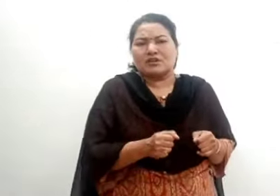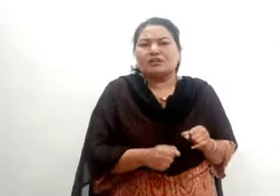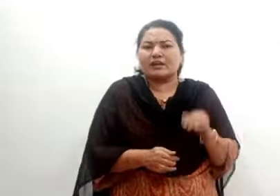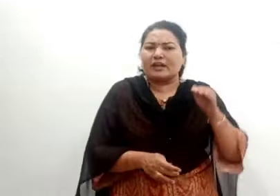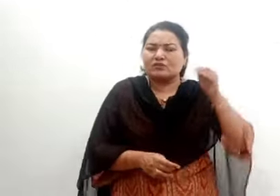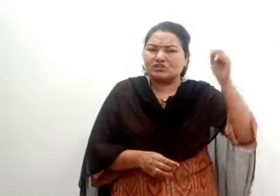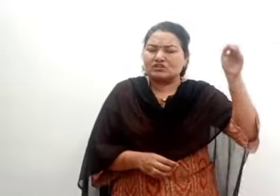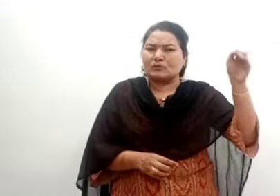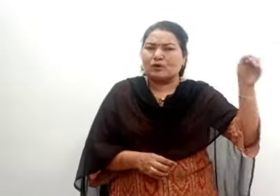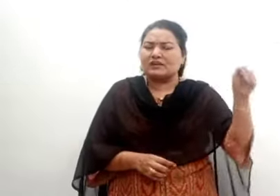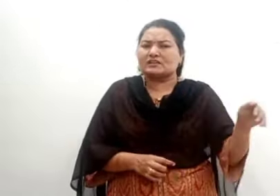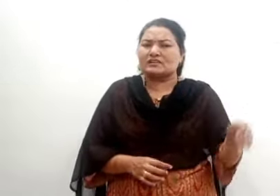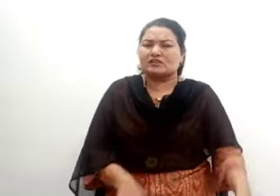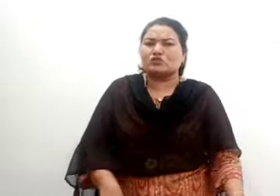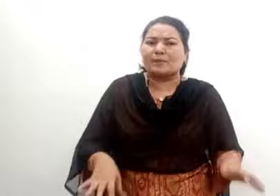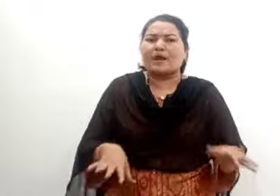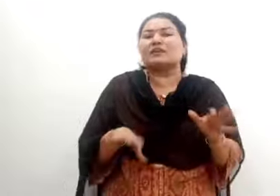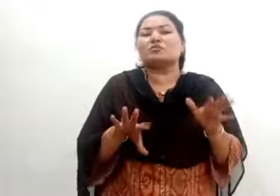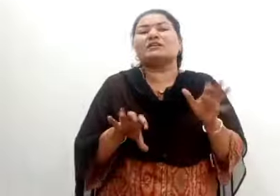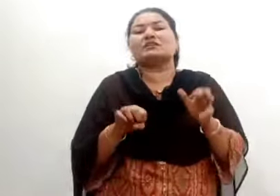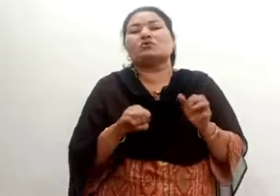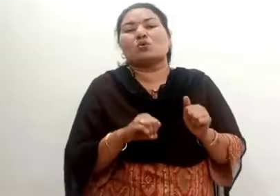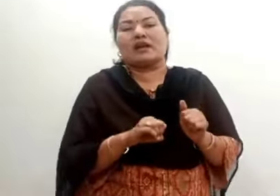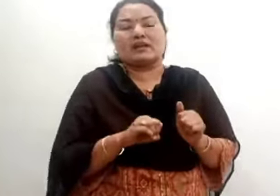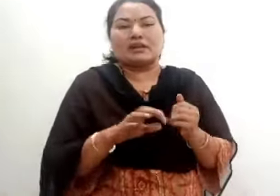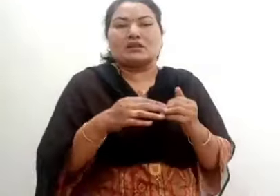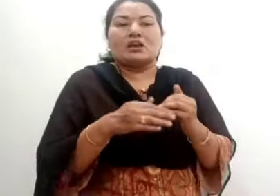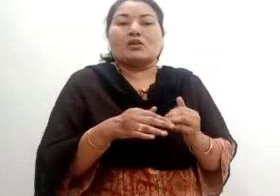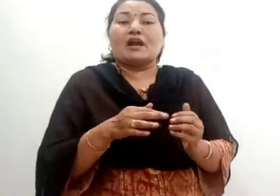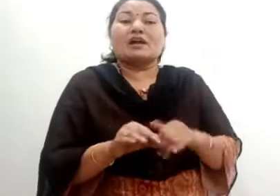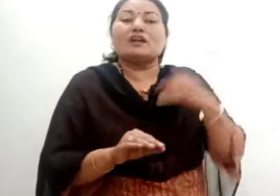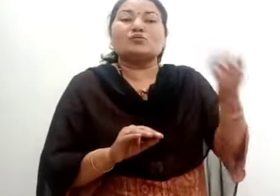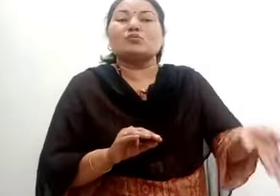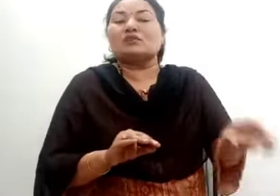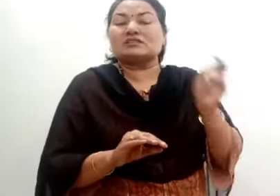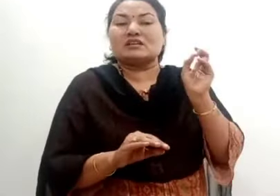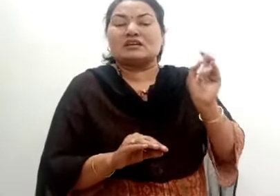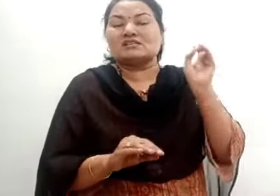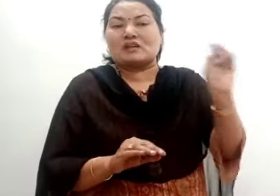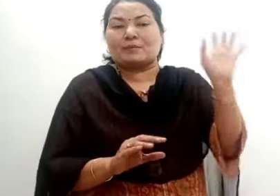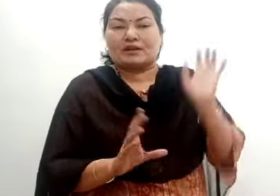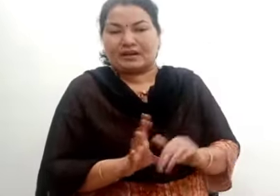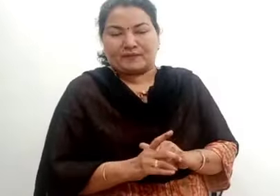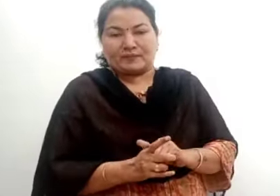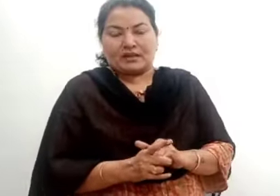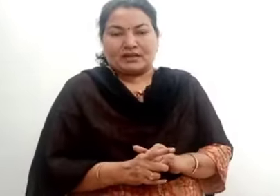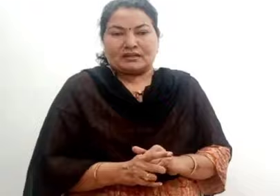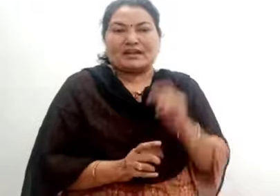तर एक विशिष्ट पॉइंटला असं येतं की तुमच्या पायाला तुम्हाला जाणवतो गोळे आलेले आहेत. नाउ आय कांट मूव्ह अ सिंगल स्टेप अहेड. दॅट